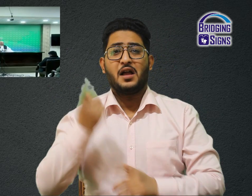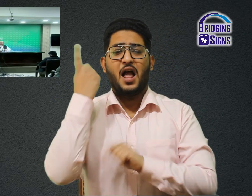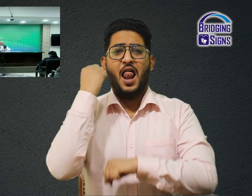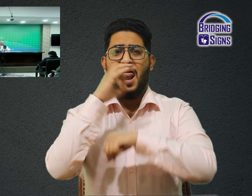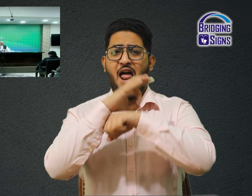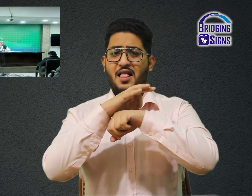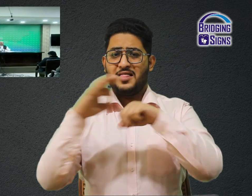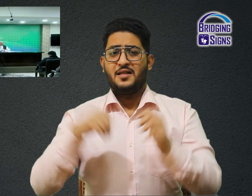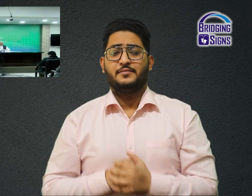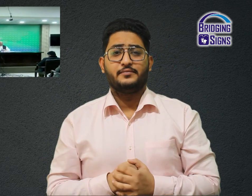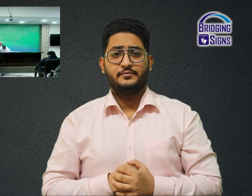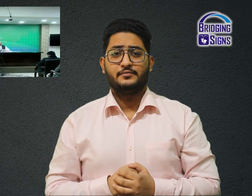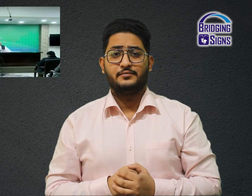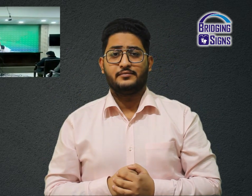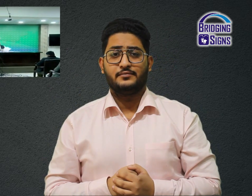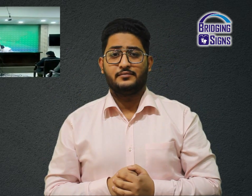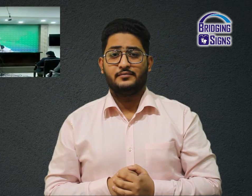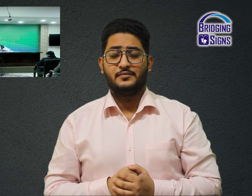रात को